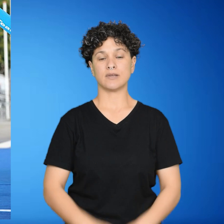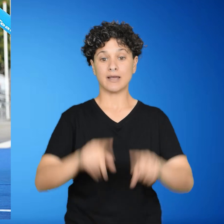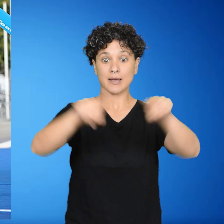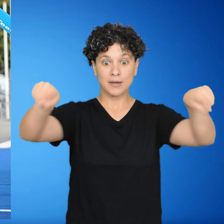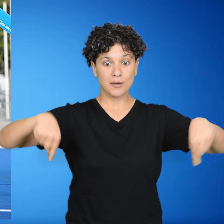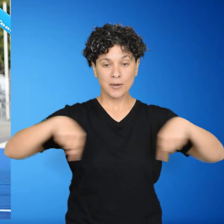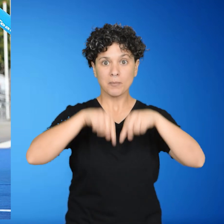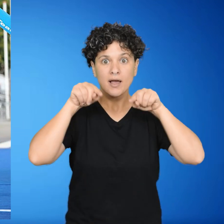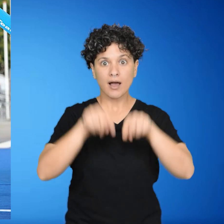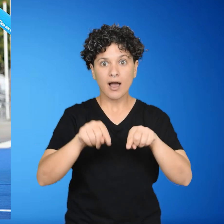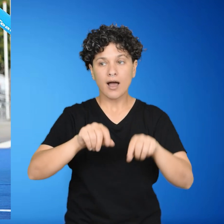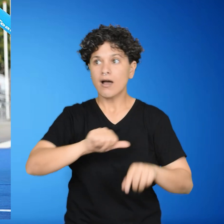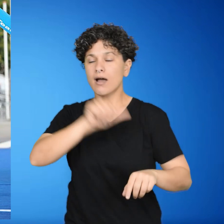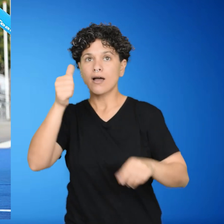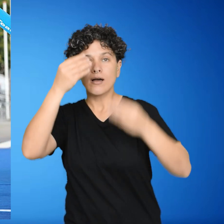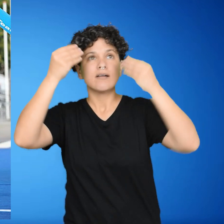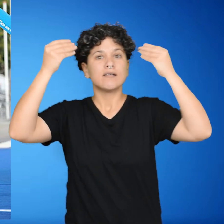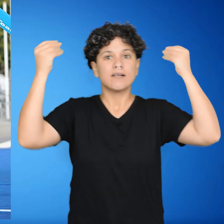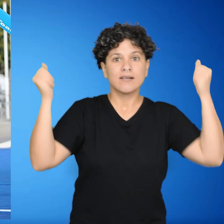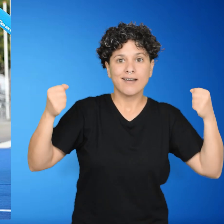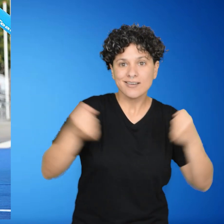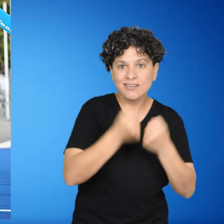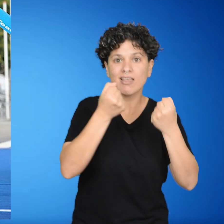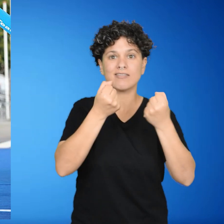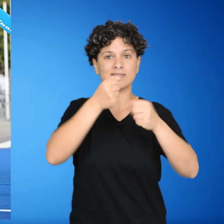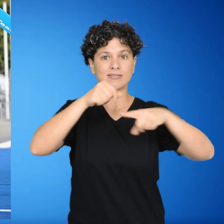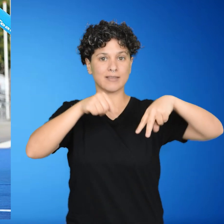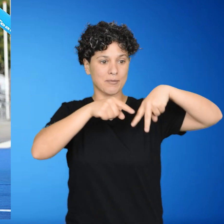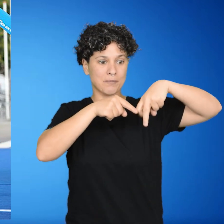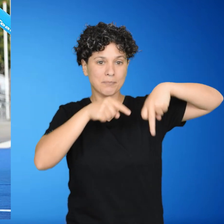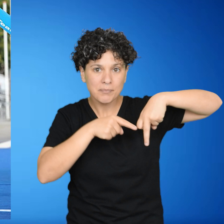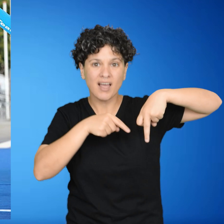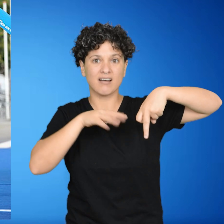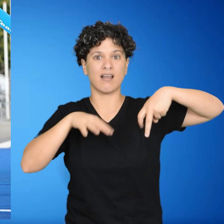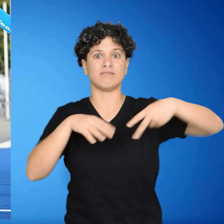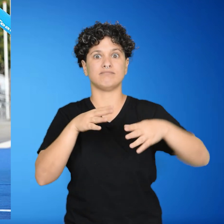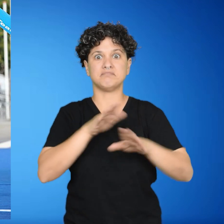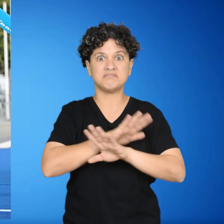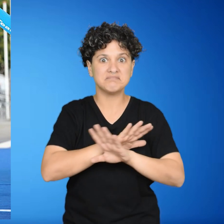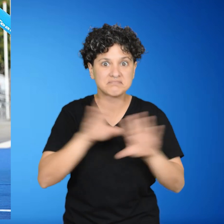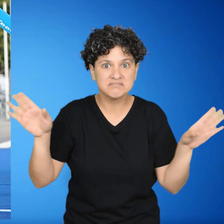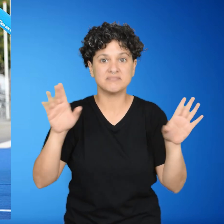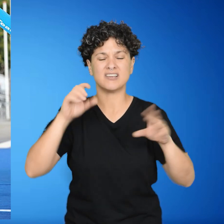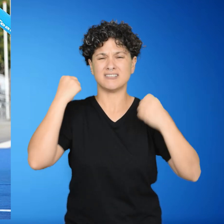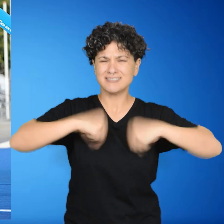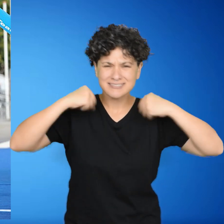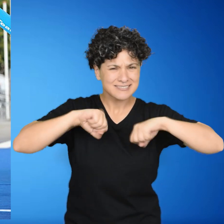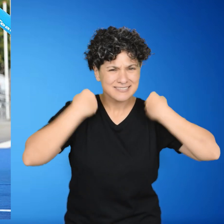en la piscina se olvida del accidente y de la pierna que perdió entrena fuerte y años más tarde logra